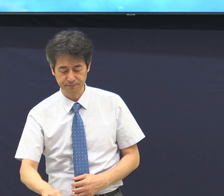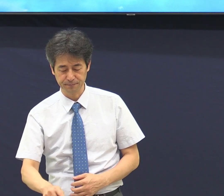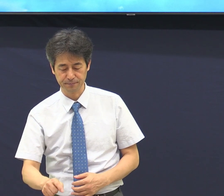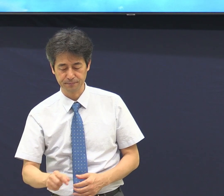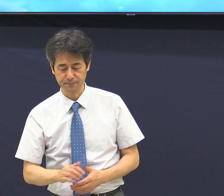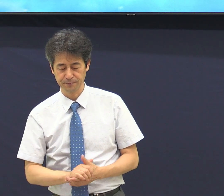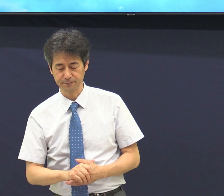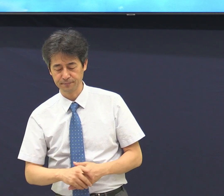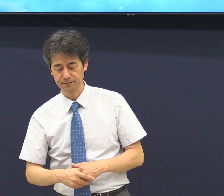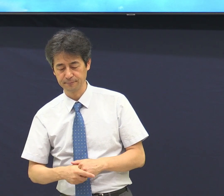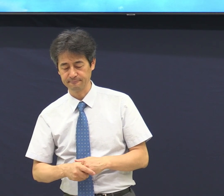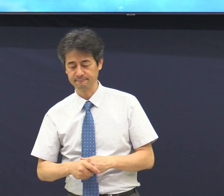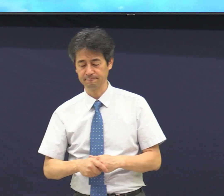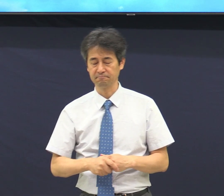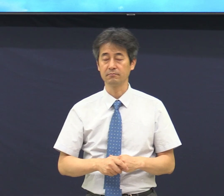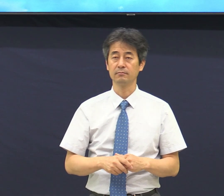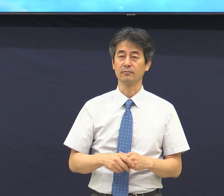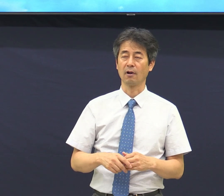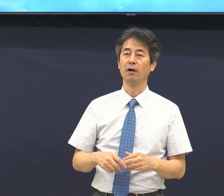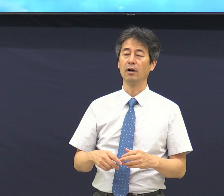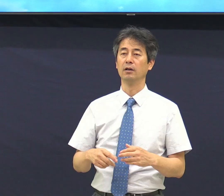소요리 문답에 나와 있습니다.